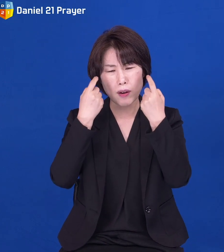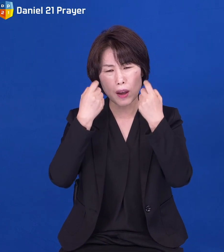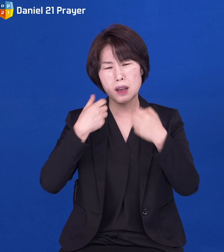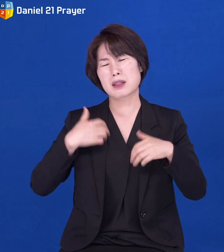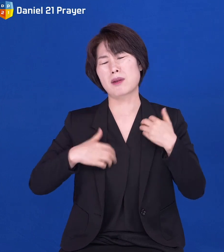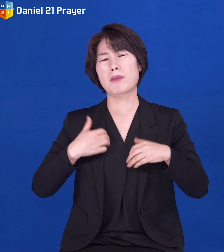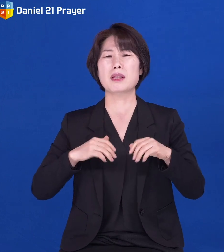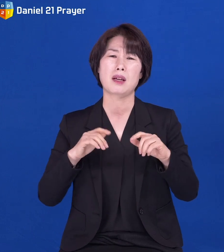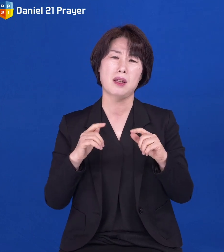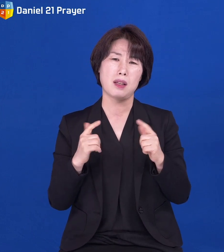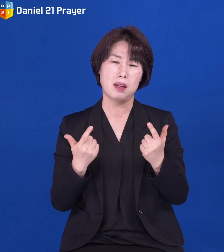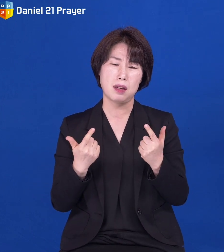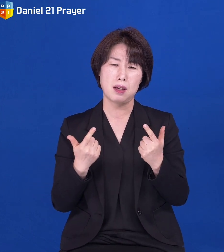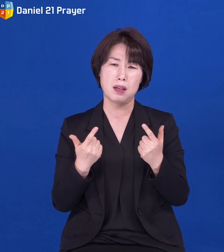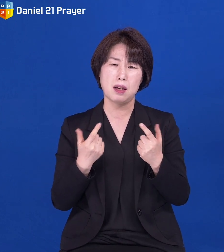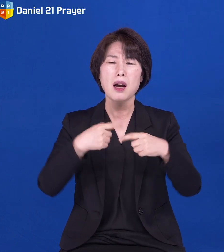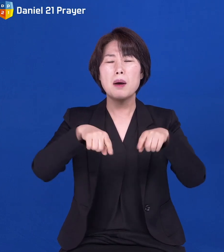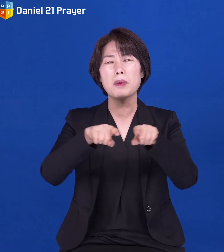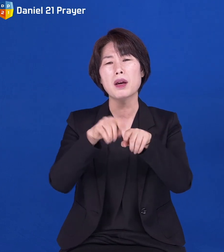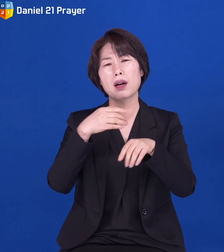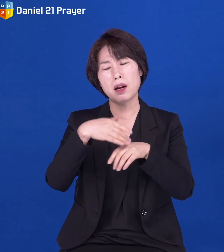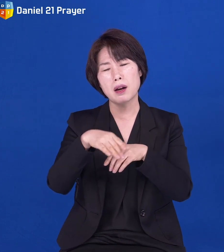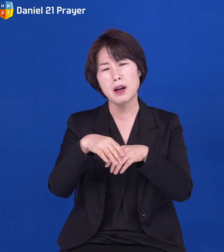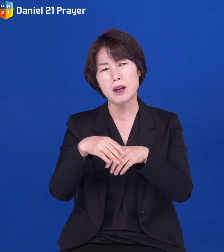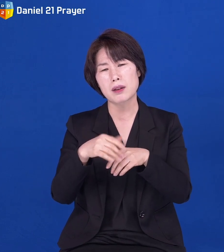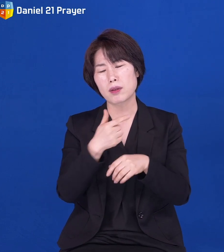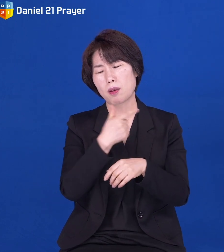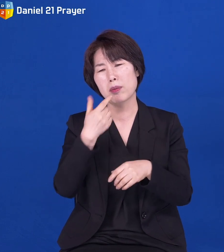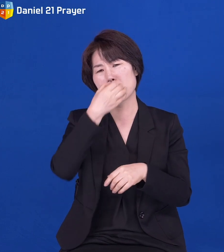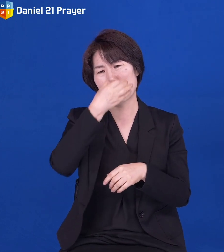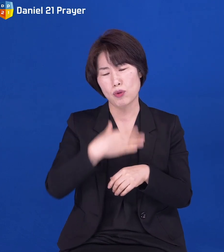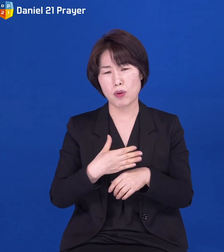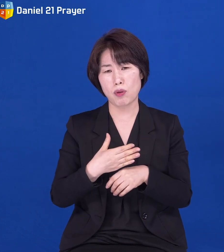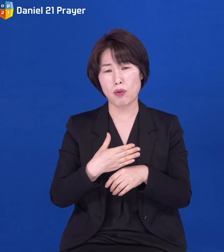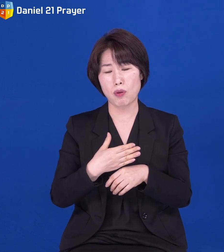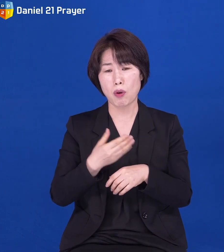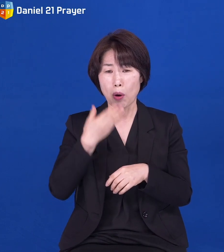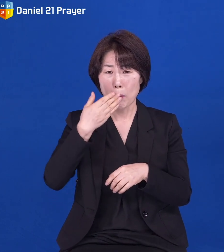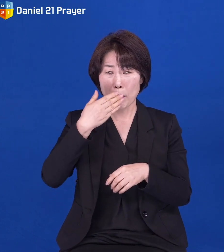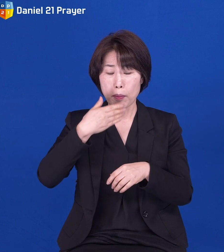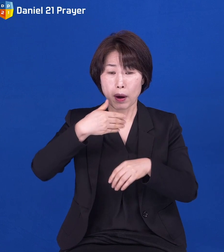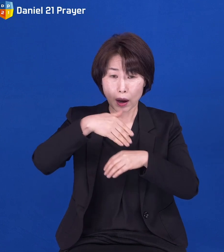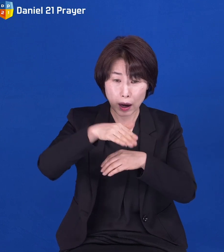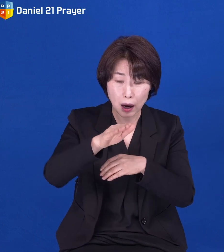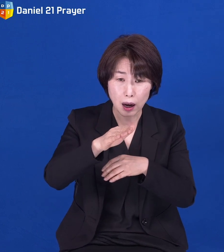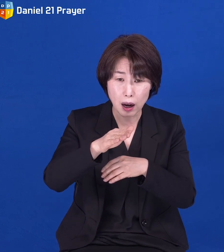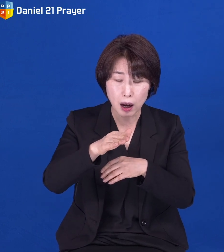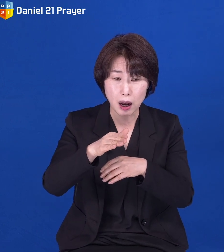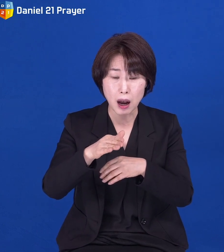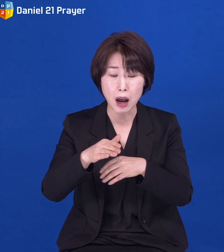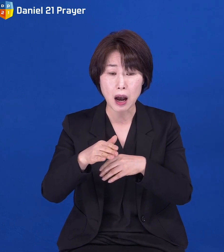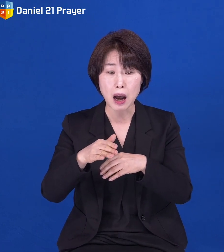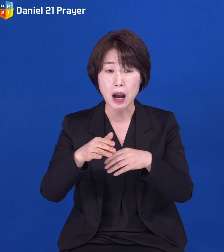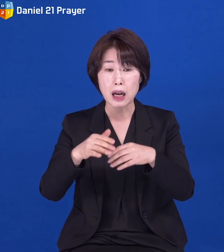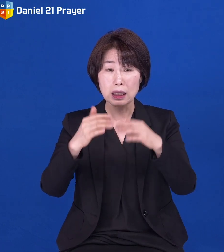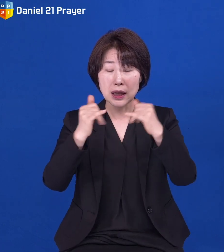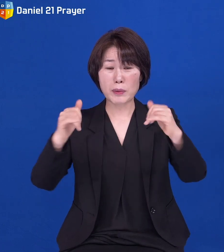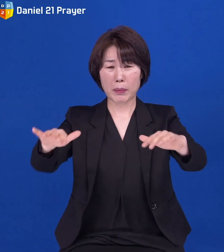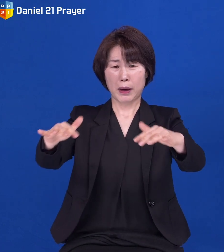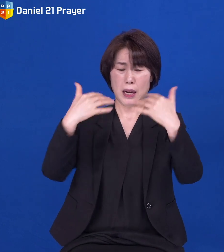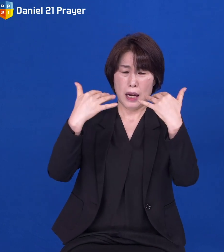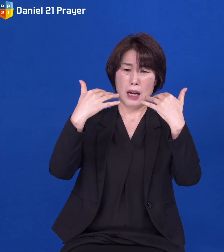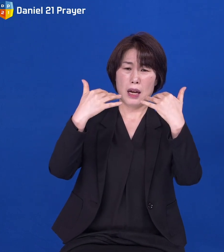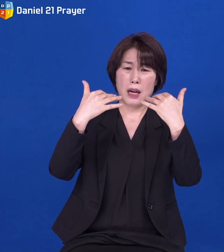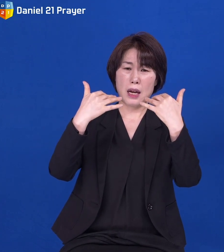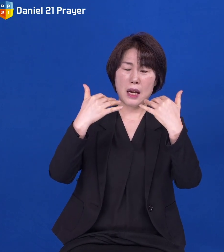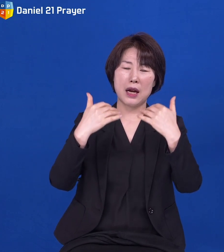어딜 갈 수가 없어. 식당도 못 가요. 심지어 식당에 사람 다 쳐다보니까 어디 데려가면 다 쳐다보니까. 제가 이제 처음에